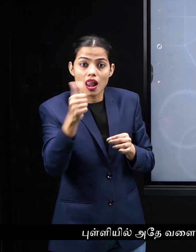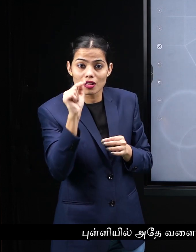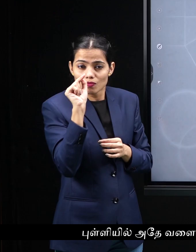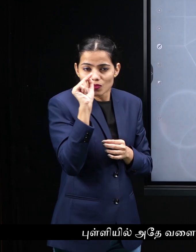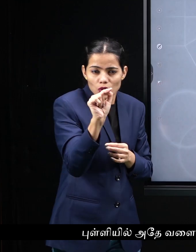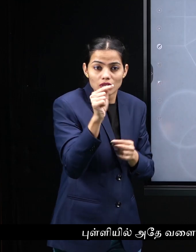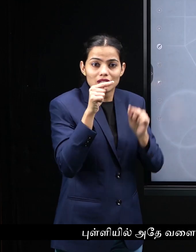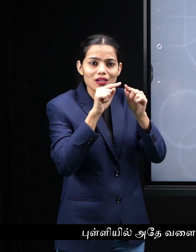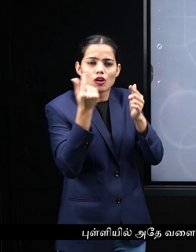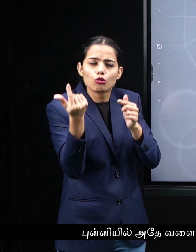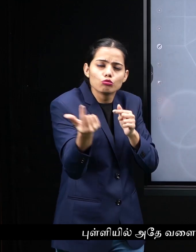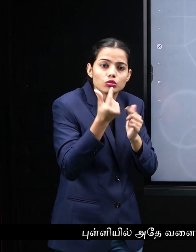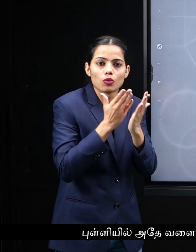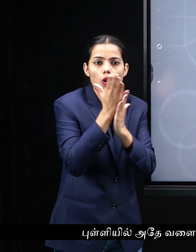2 மடங்கு ஆகும்.